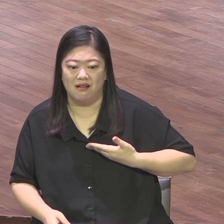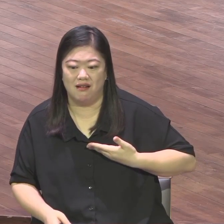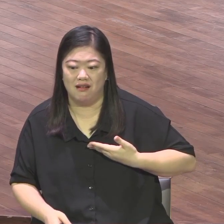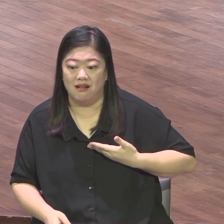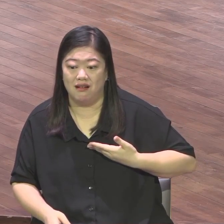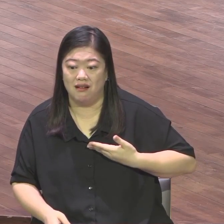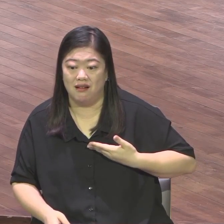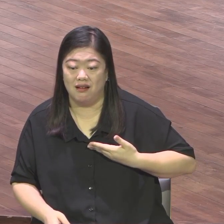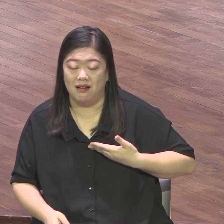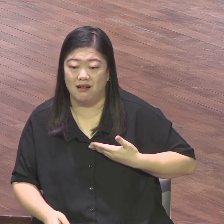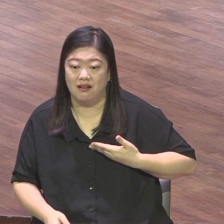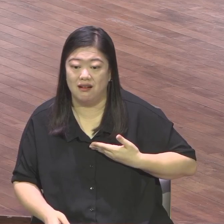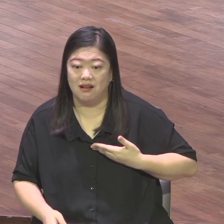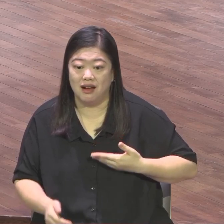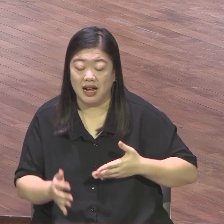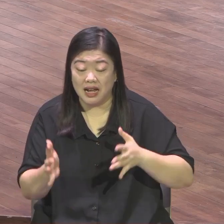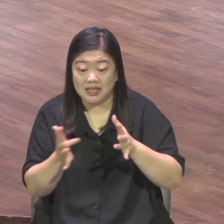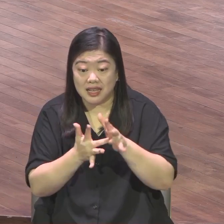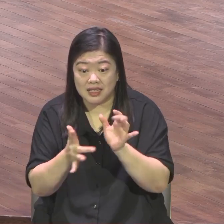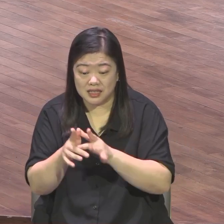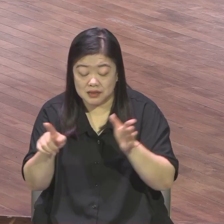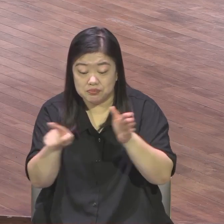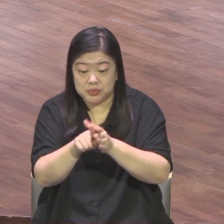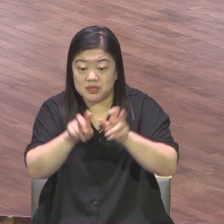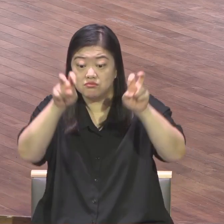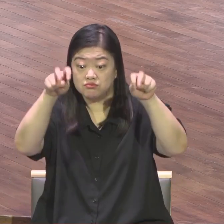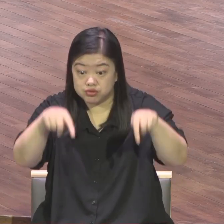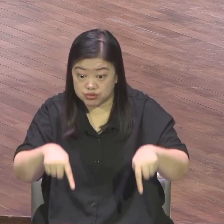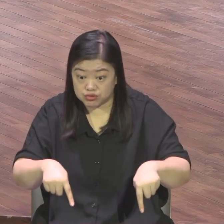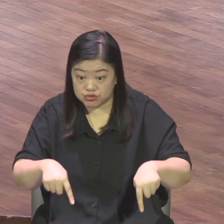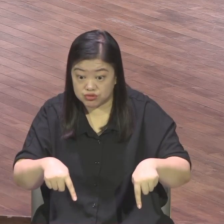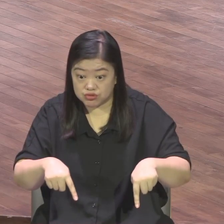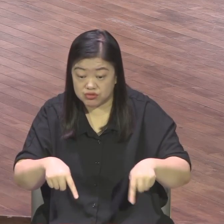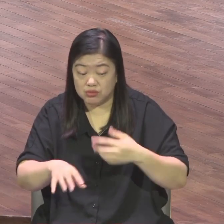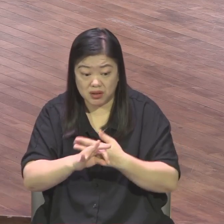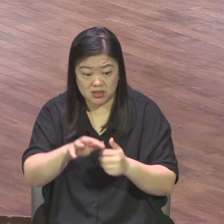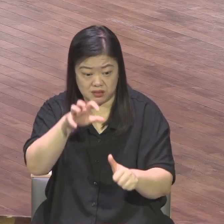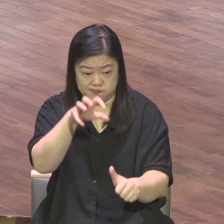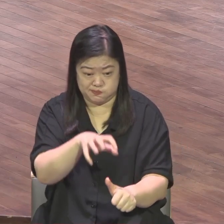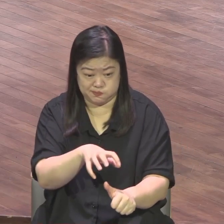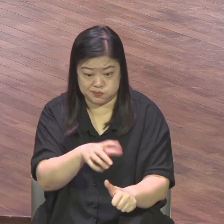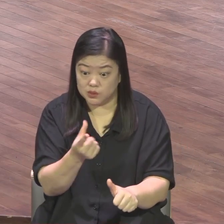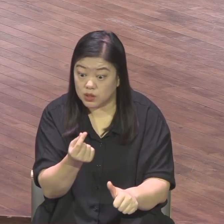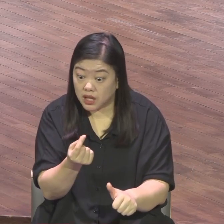알고 있습니다. 억압 아무것도 못하고 억압인 줄 알고 있습니다. 아닙니다.